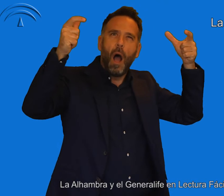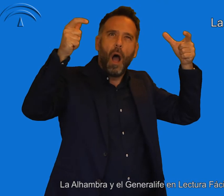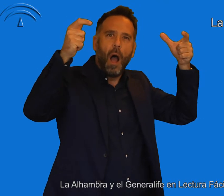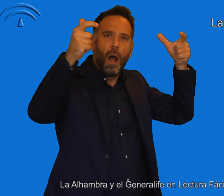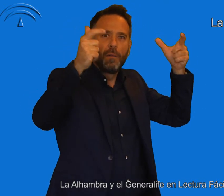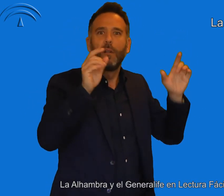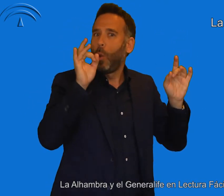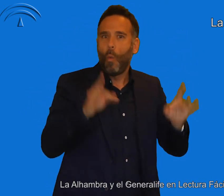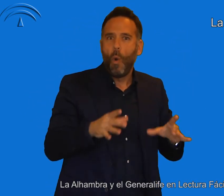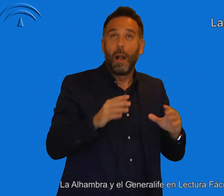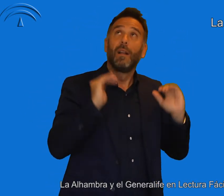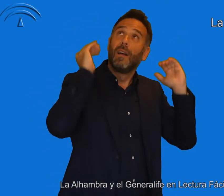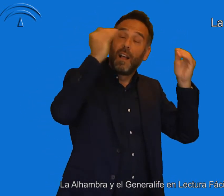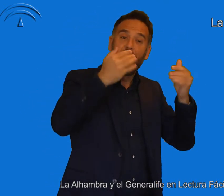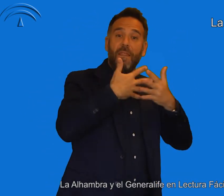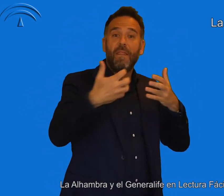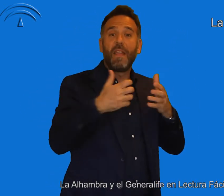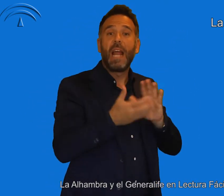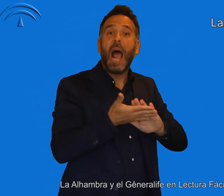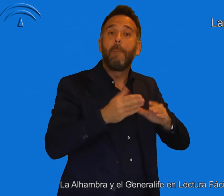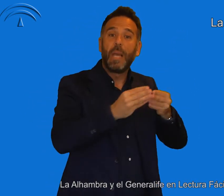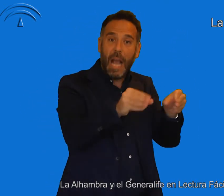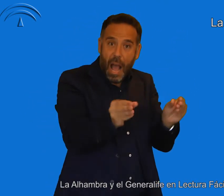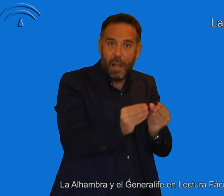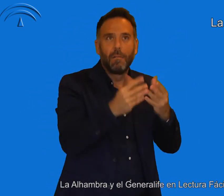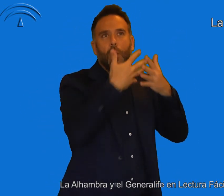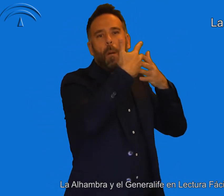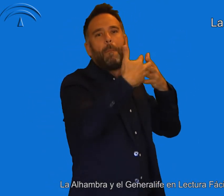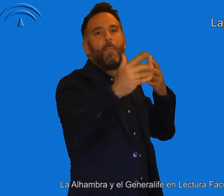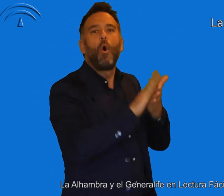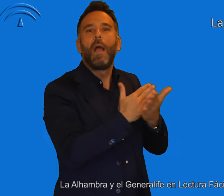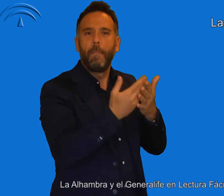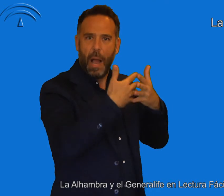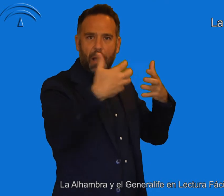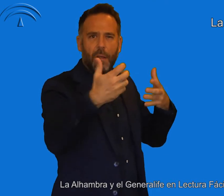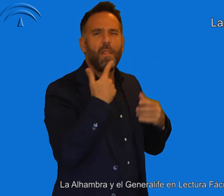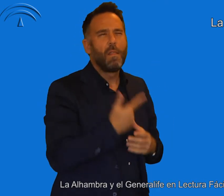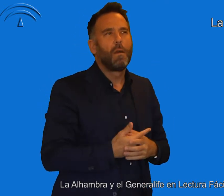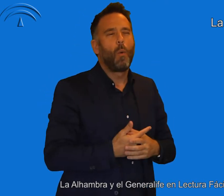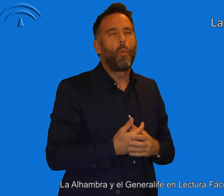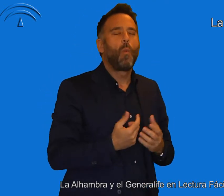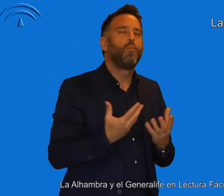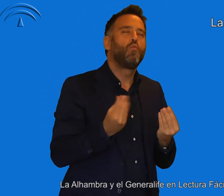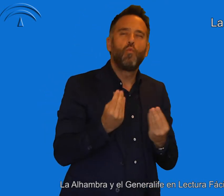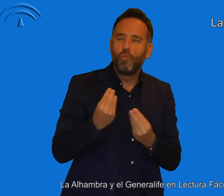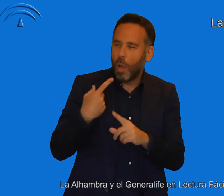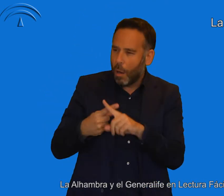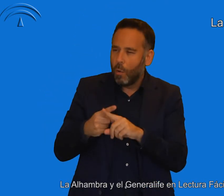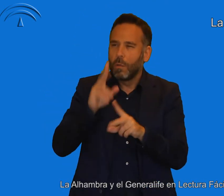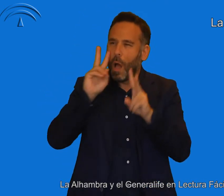del zócalo de cerámica, un poema escrito recorre la sala. ¿Cuánto recreo hay aquí para los